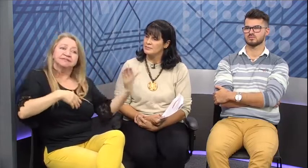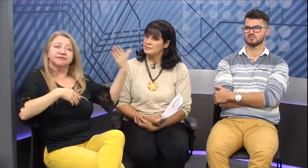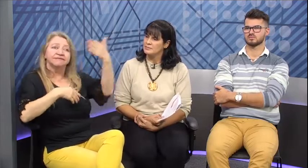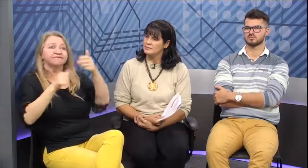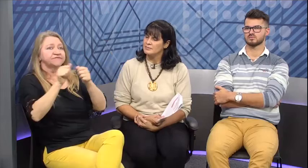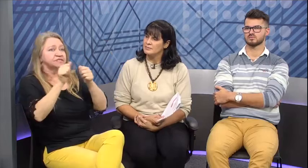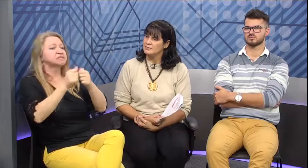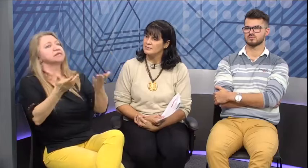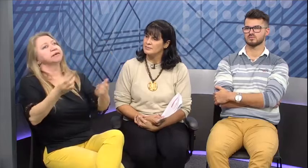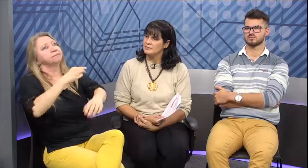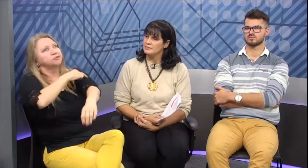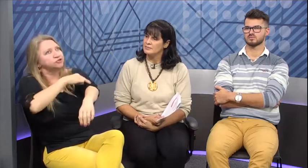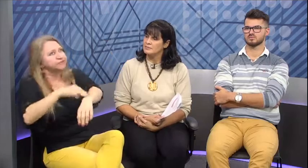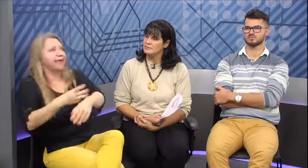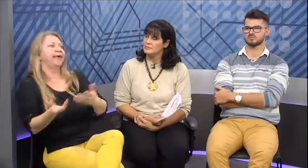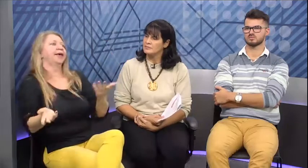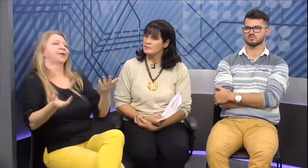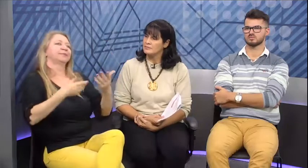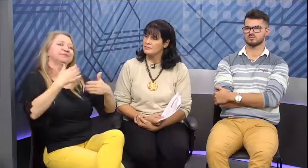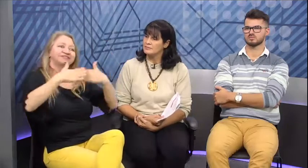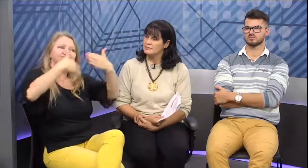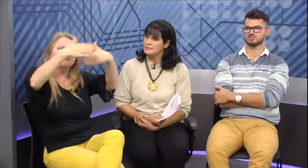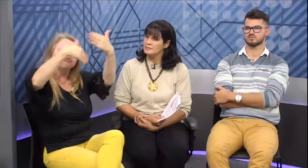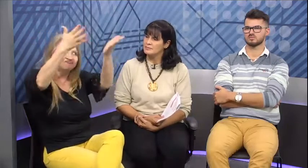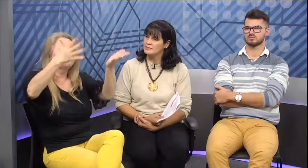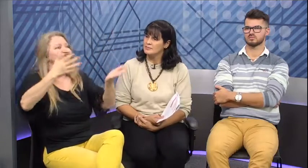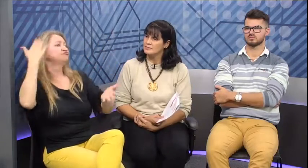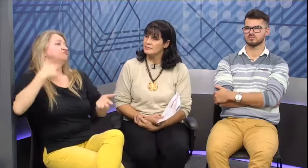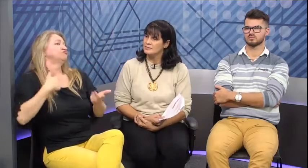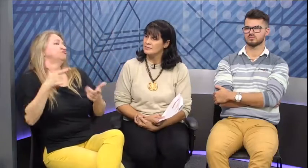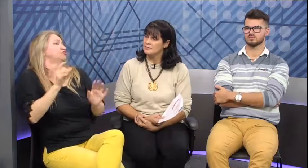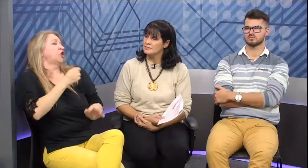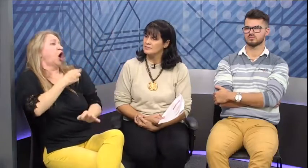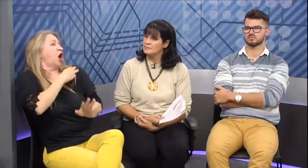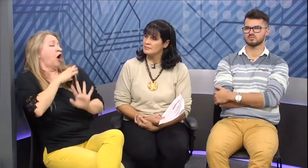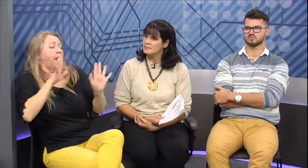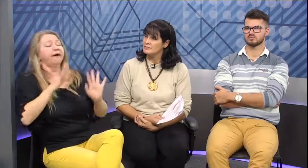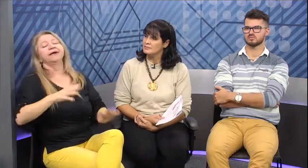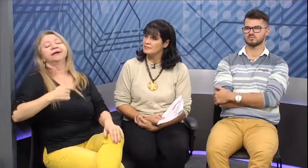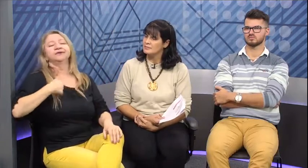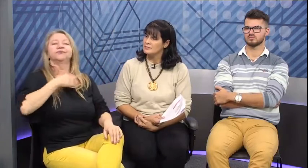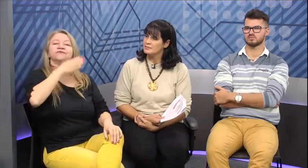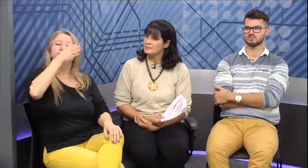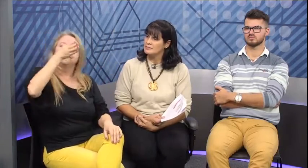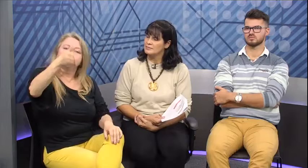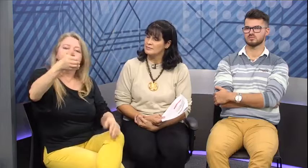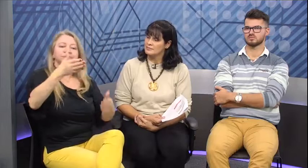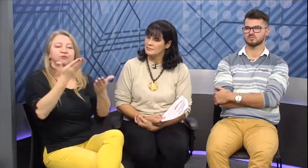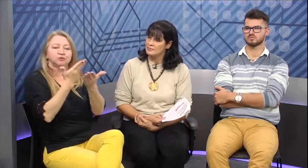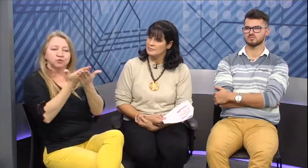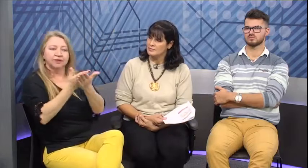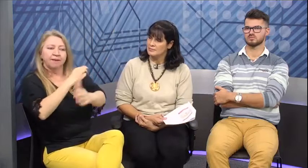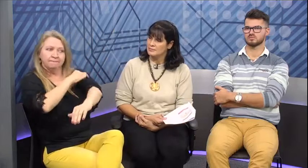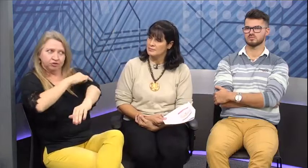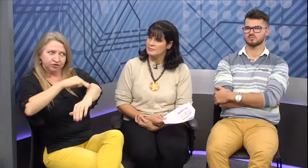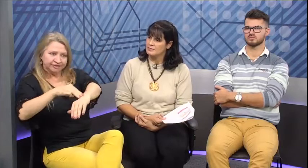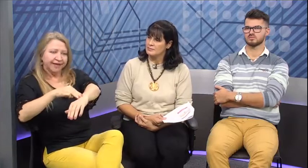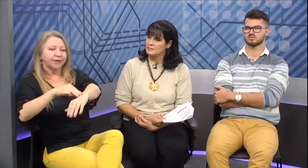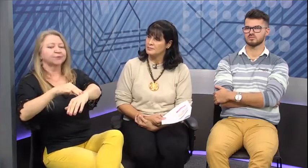falou assim, olha, você precisa fazer magistério, Cleusa, né, algum outro curso, porque eu só tinha o ensino médio. E aí, então,